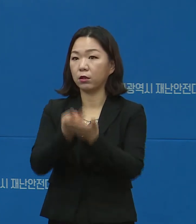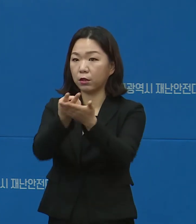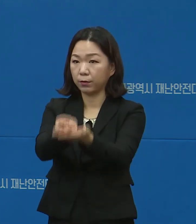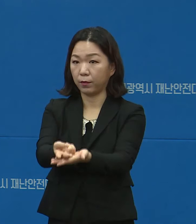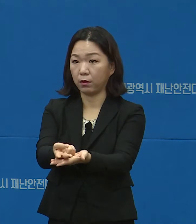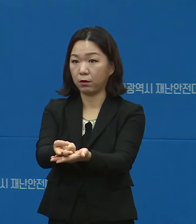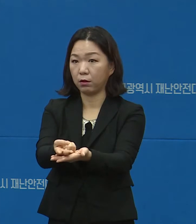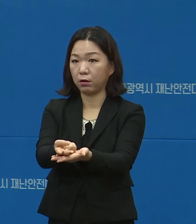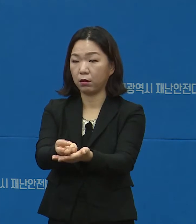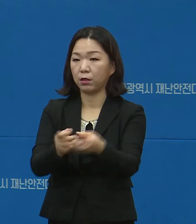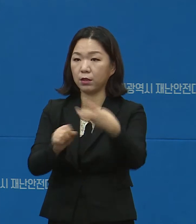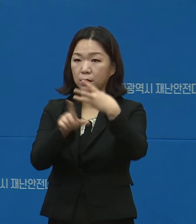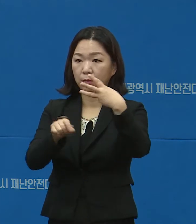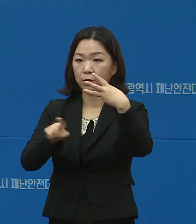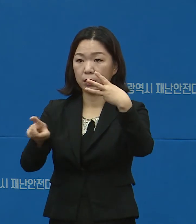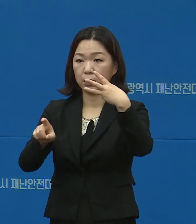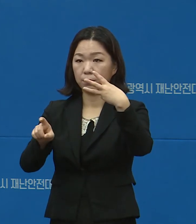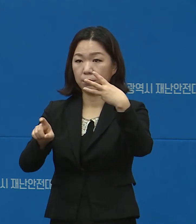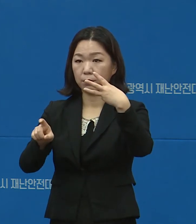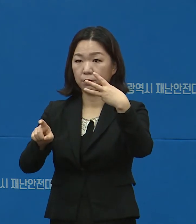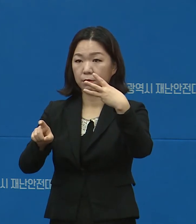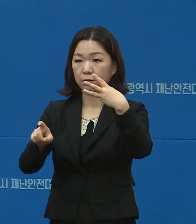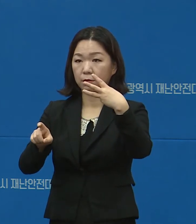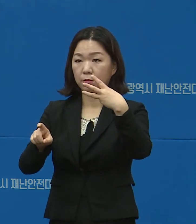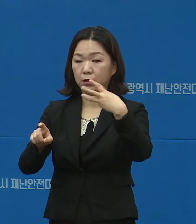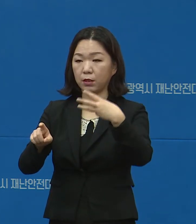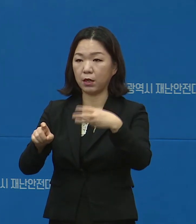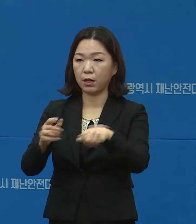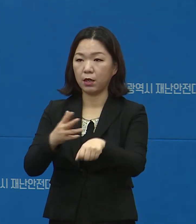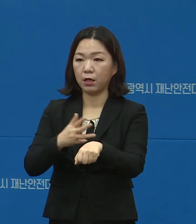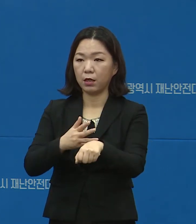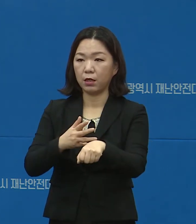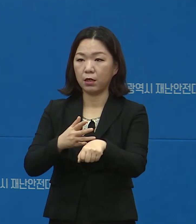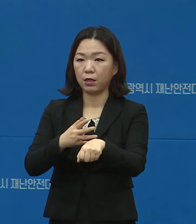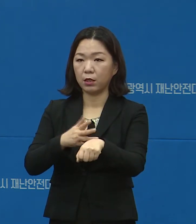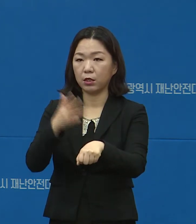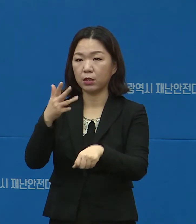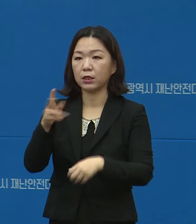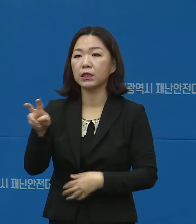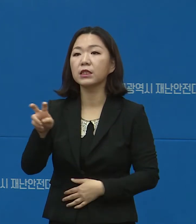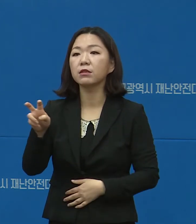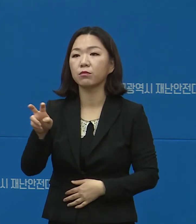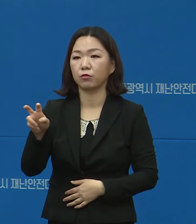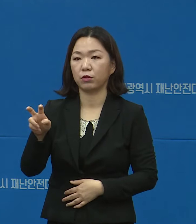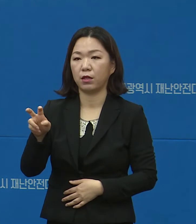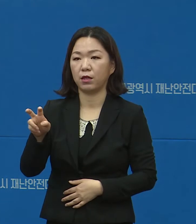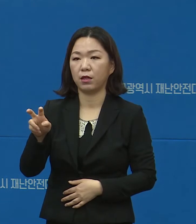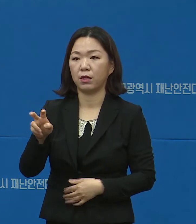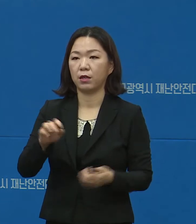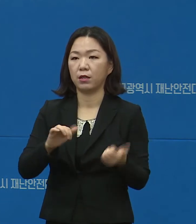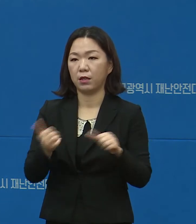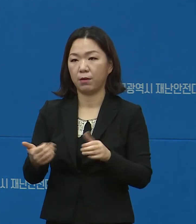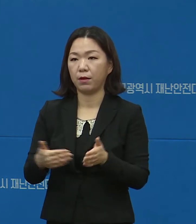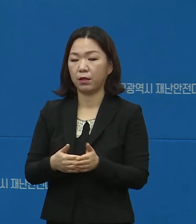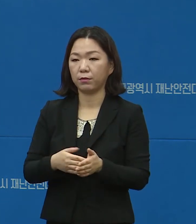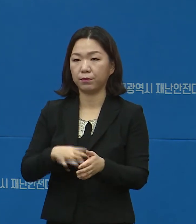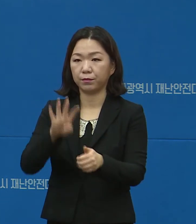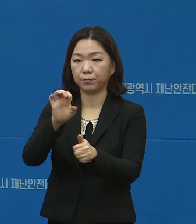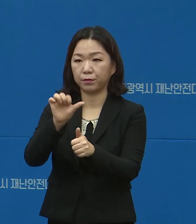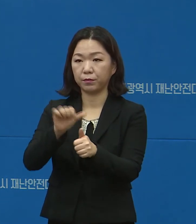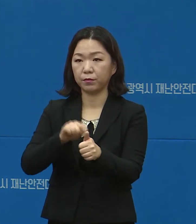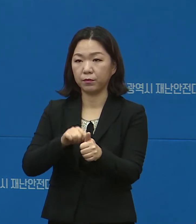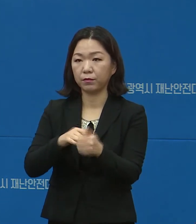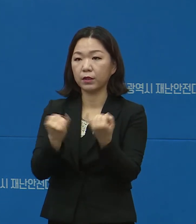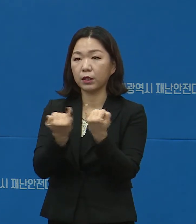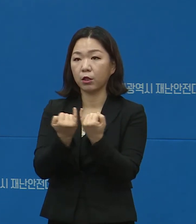입원을 했고 3월 11일날 8시 20분에 치료 중 사망하셨습니다. 45번째